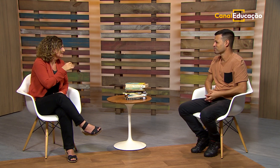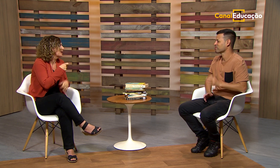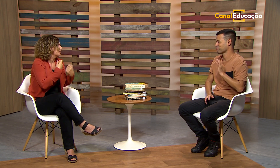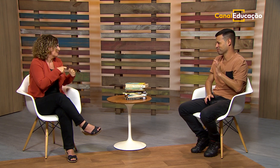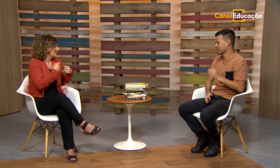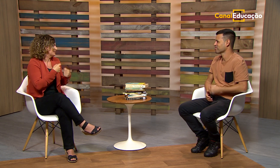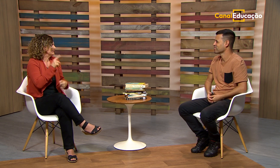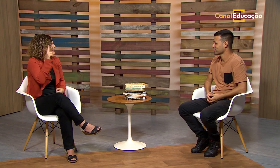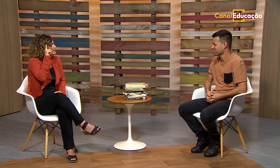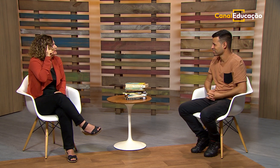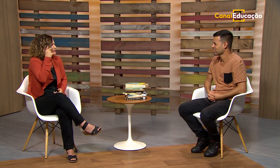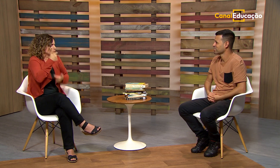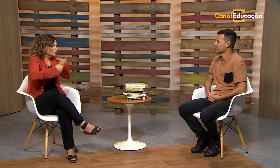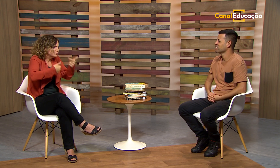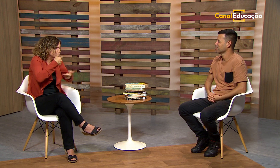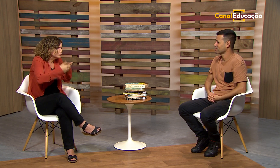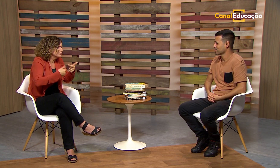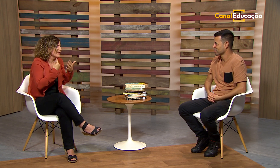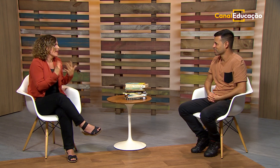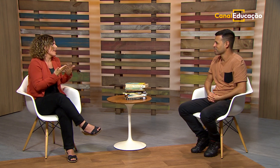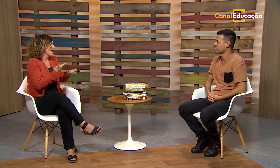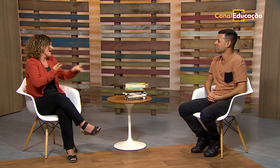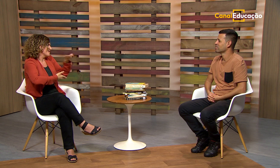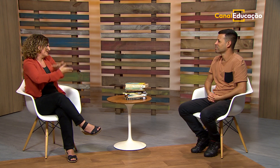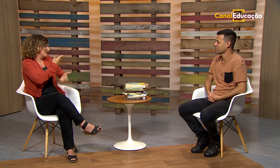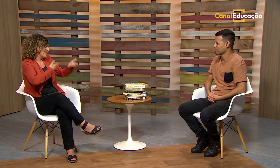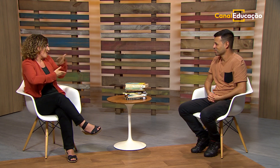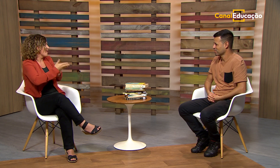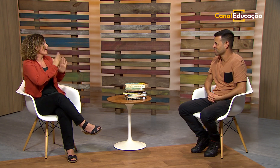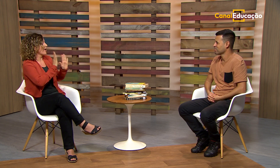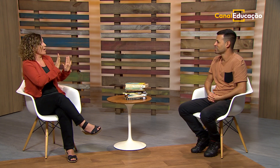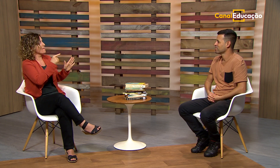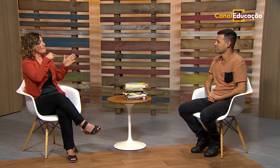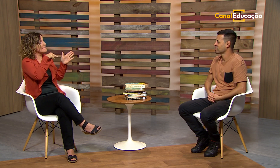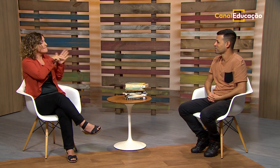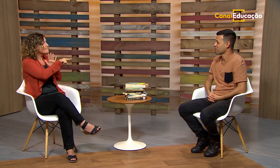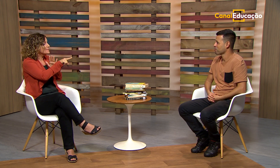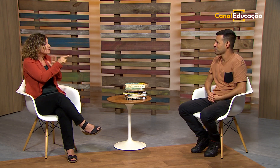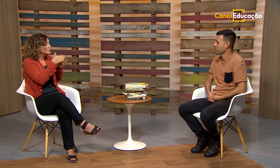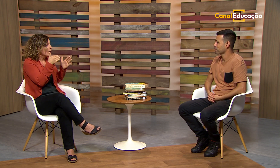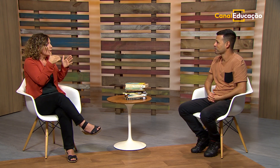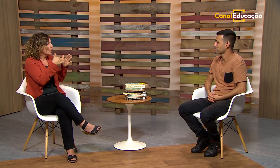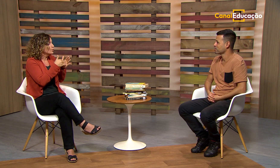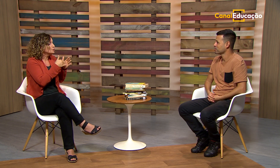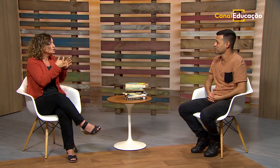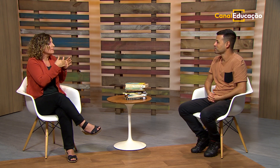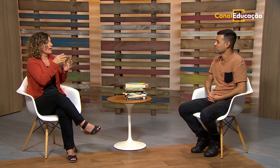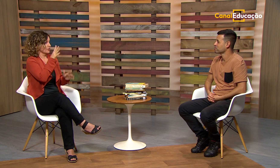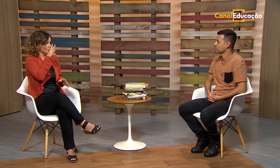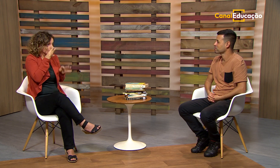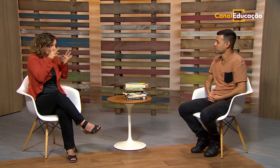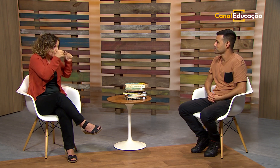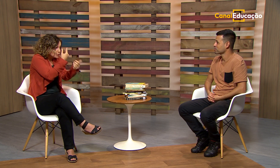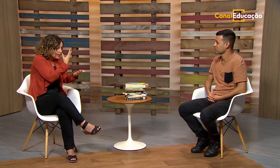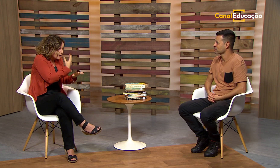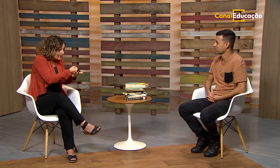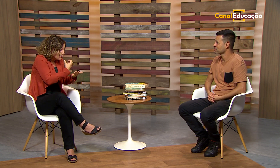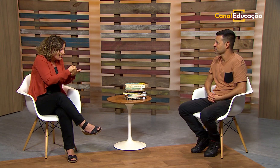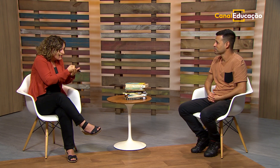dia termos esses momentos de leveza, não é mesmo? Agora, fala pra gente, como podemos